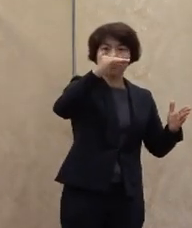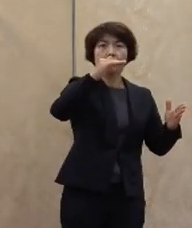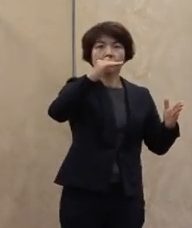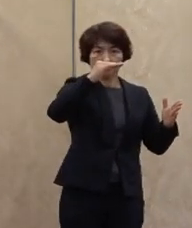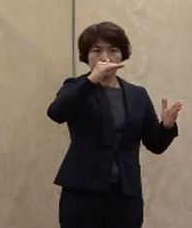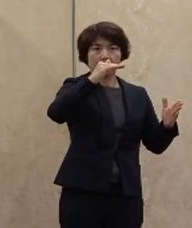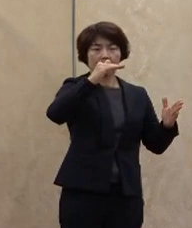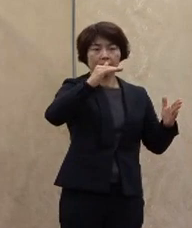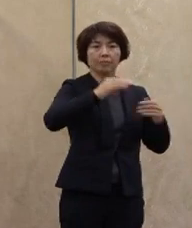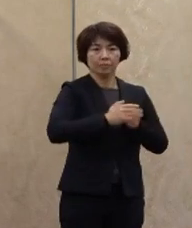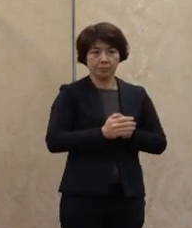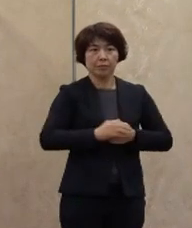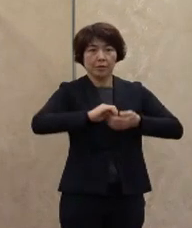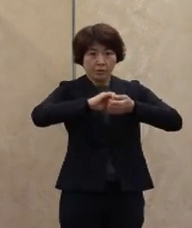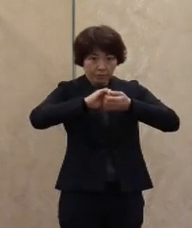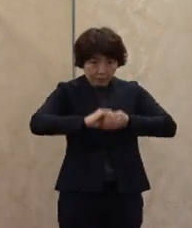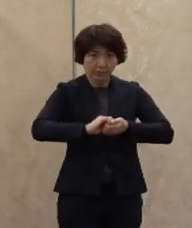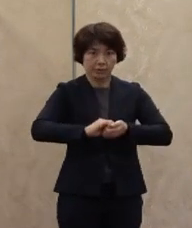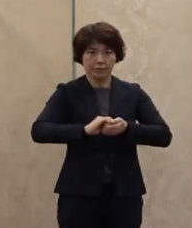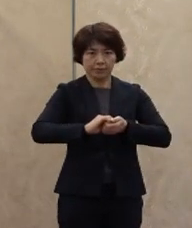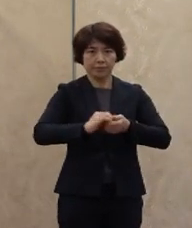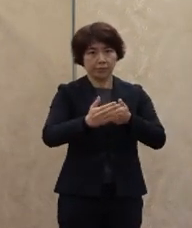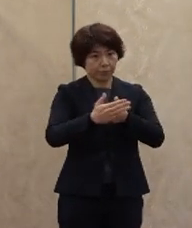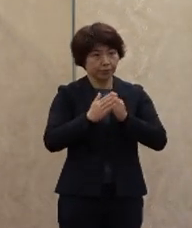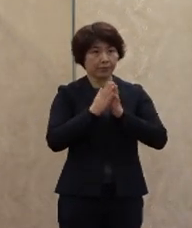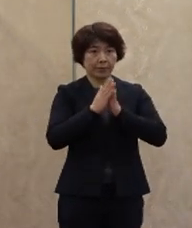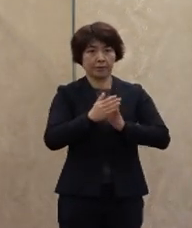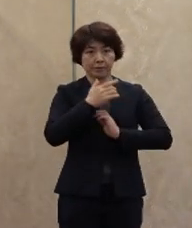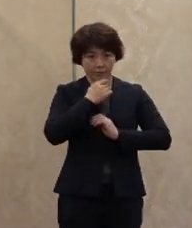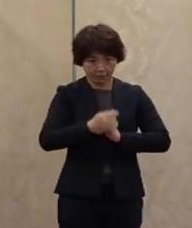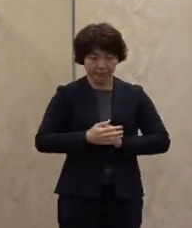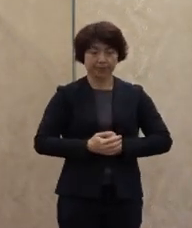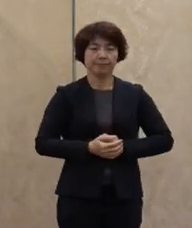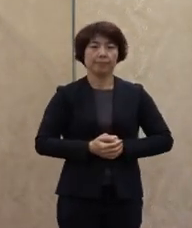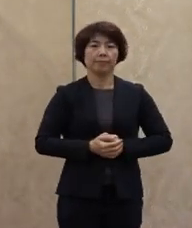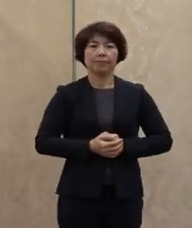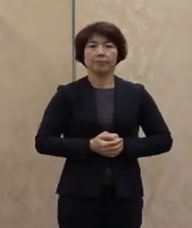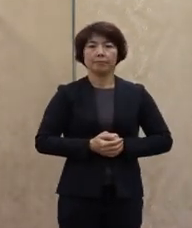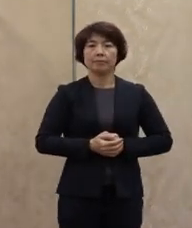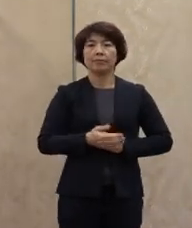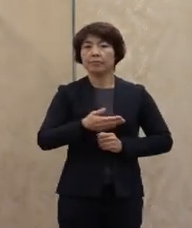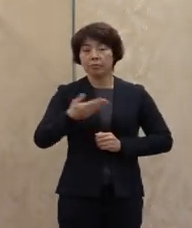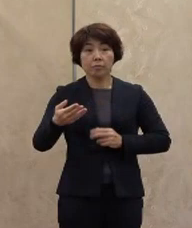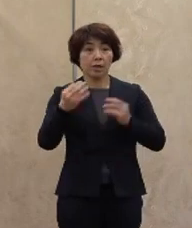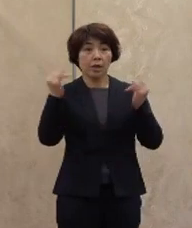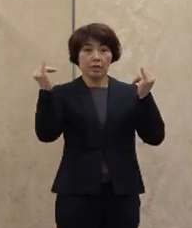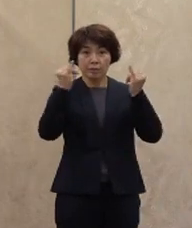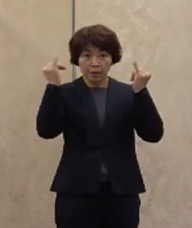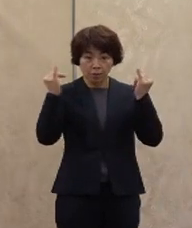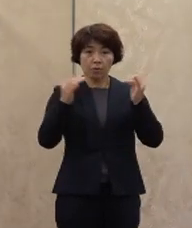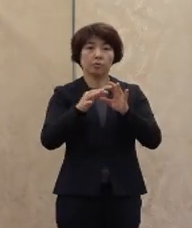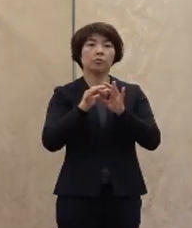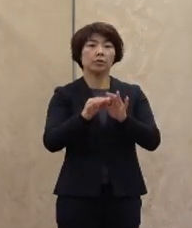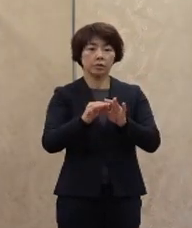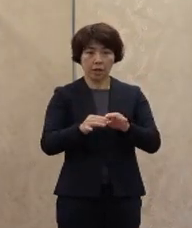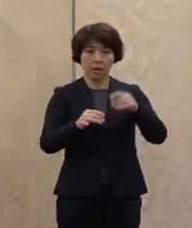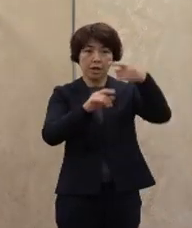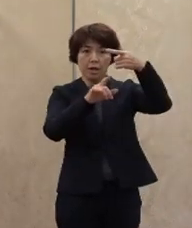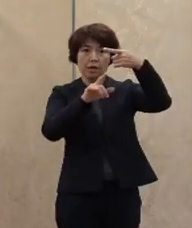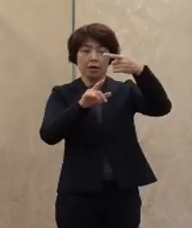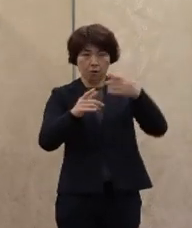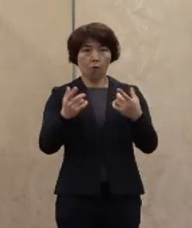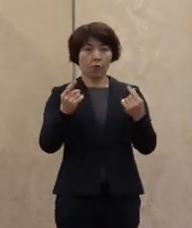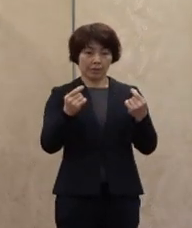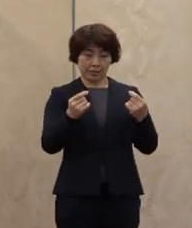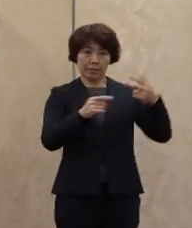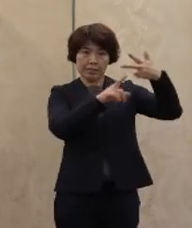ということをぜひやりたいと思います。次お願いします。イベントについてです。1月17日同じ